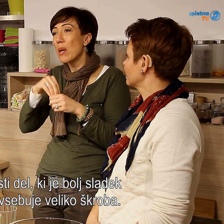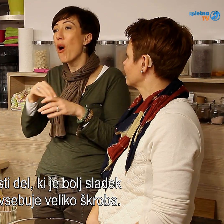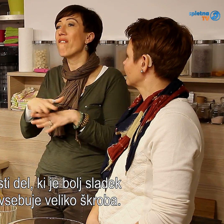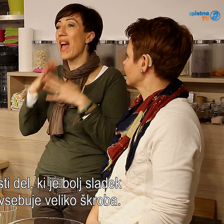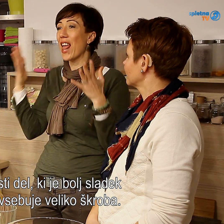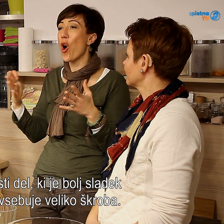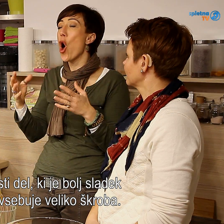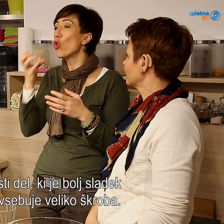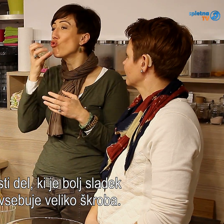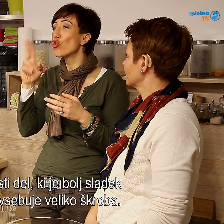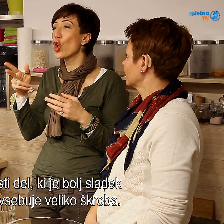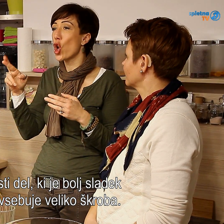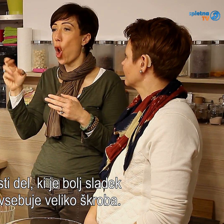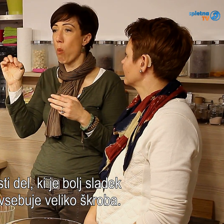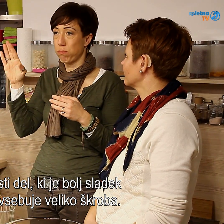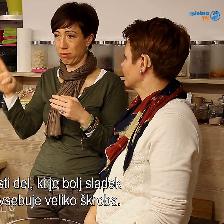škroba.